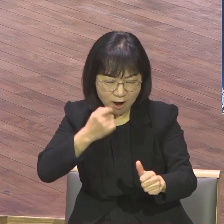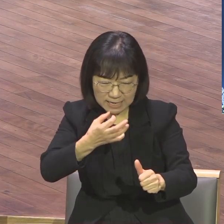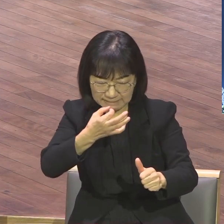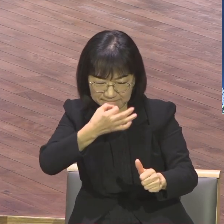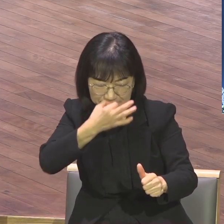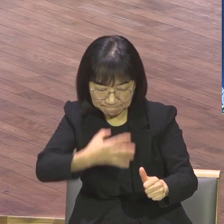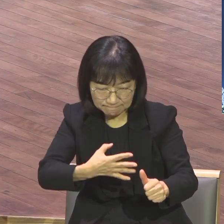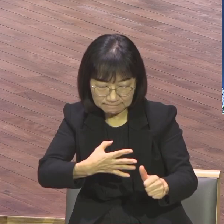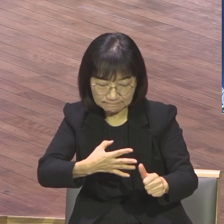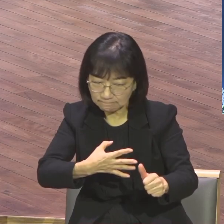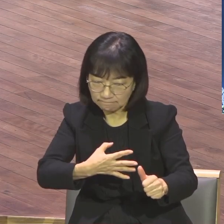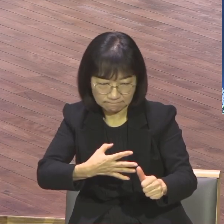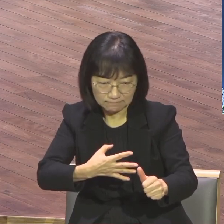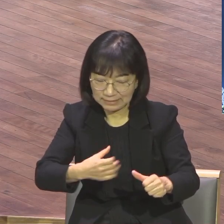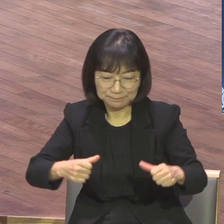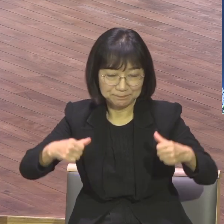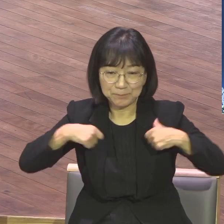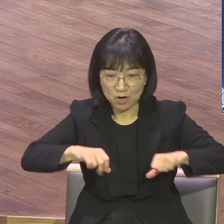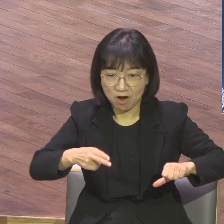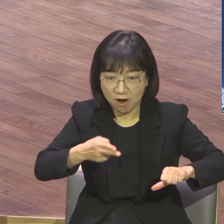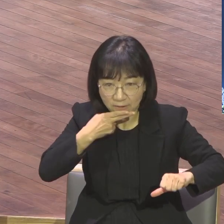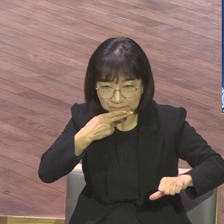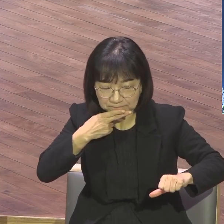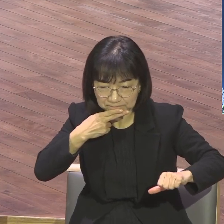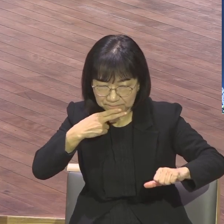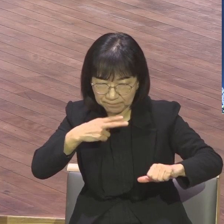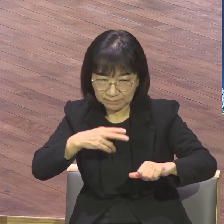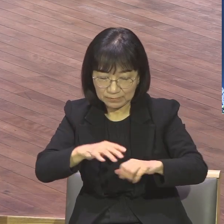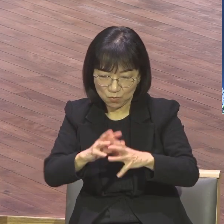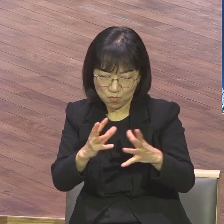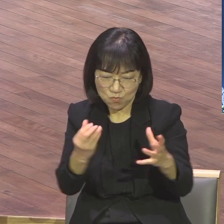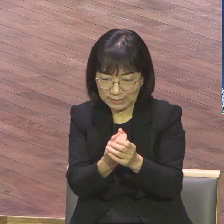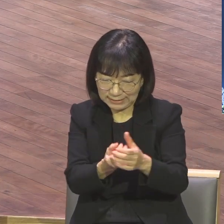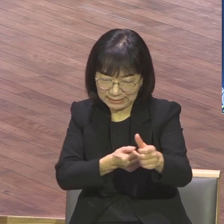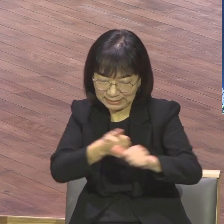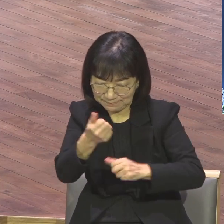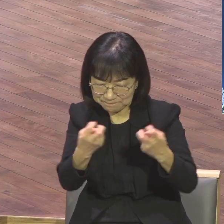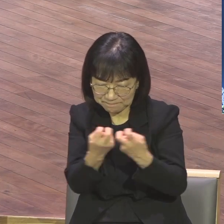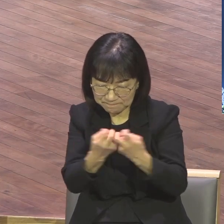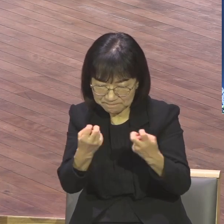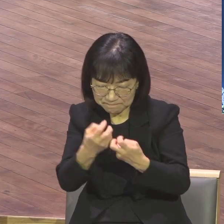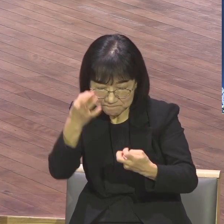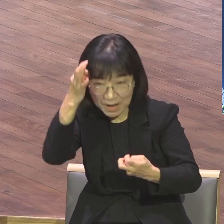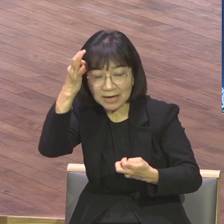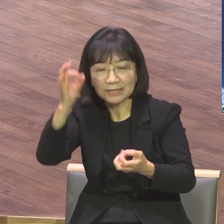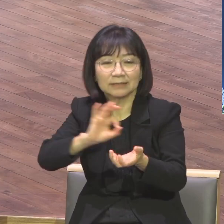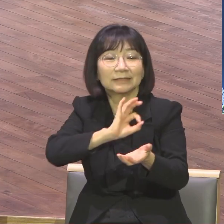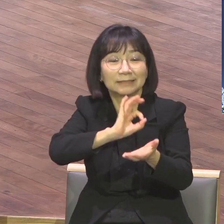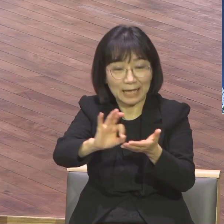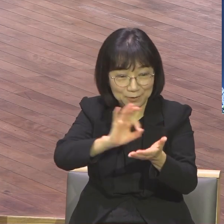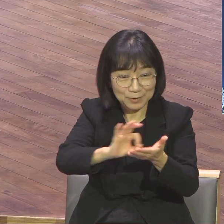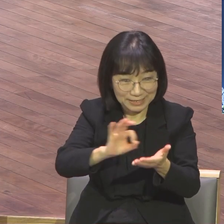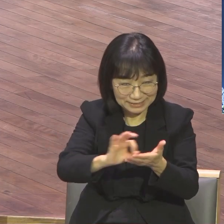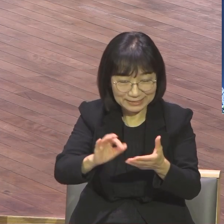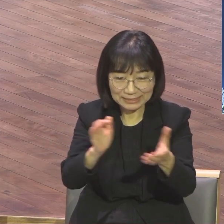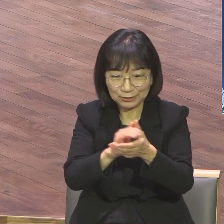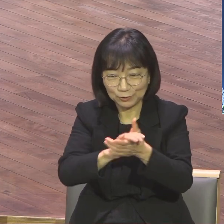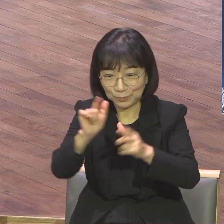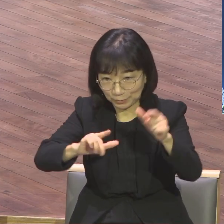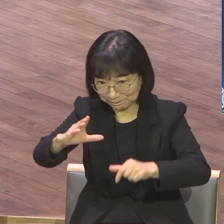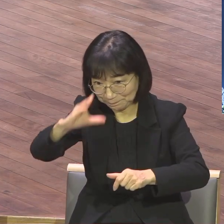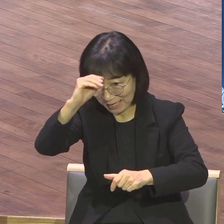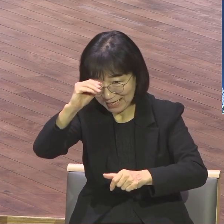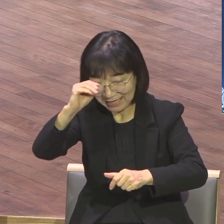않고 영적인 승부수를 던지는 그러한 망국을 그래서 기업을 얻는 이런